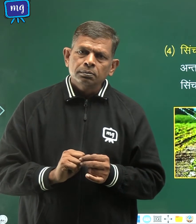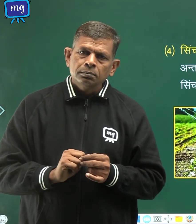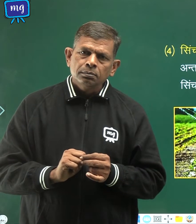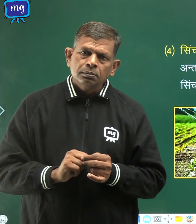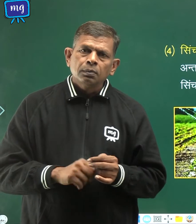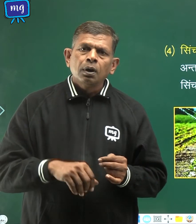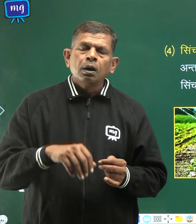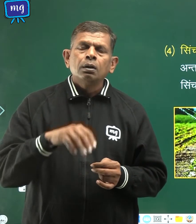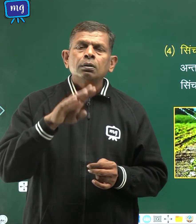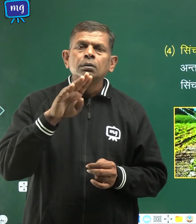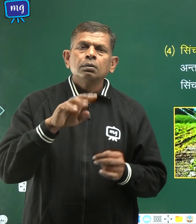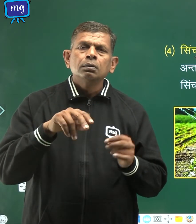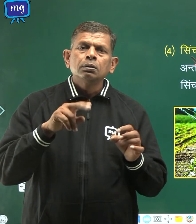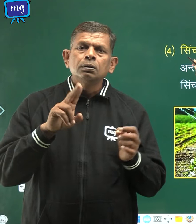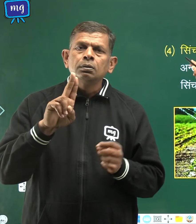नंबर 4,